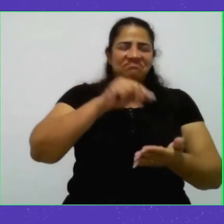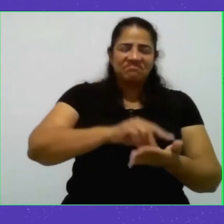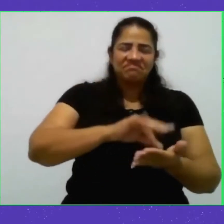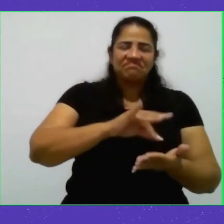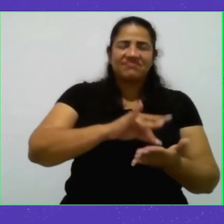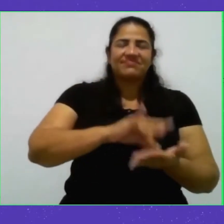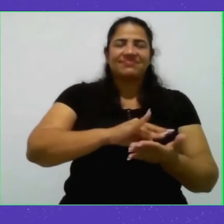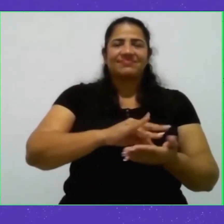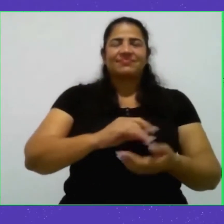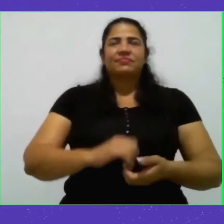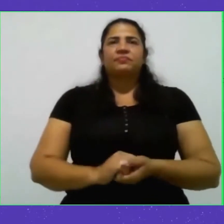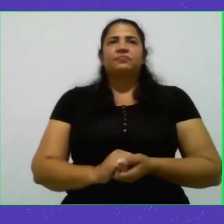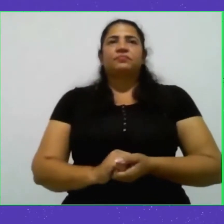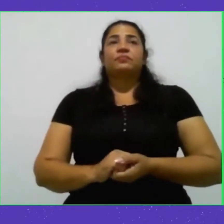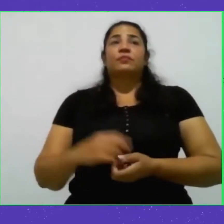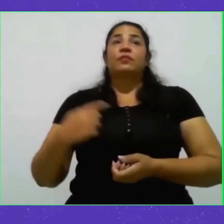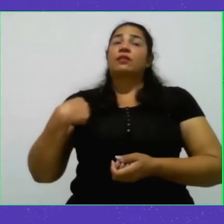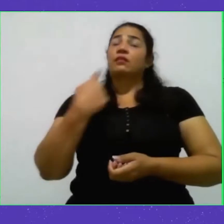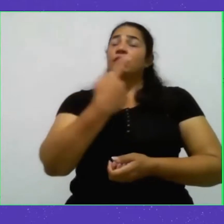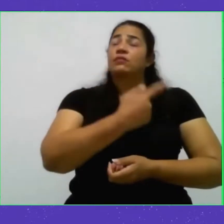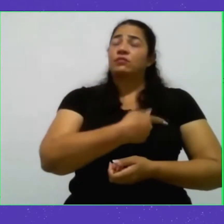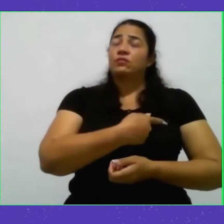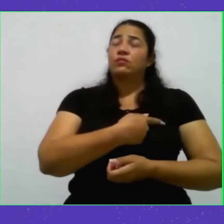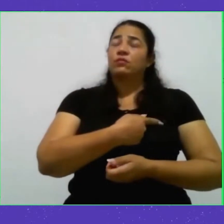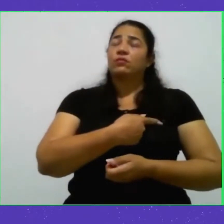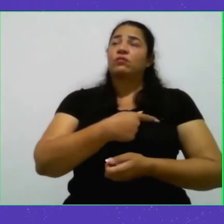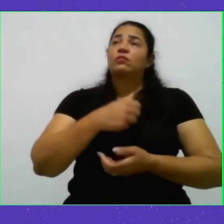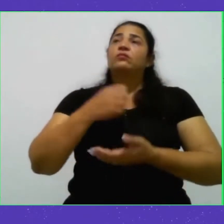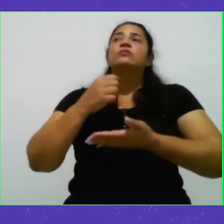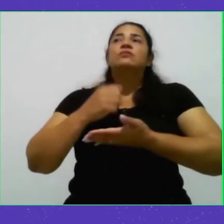E aí nós vamos poder cooperar com Ele, não é?